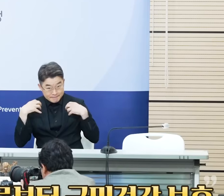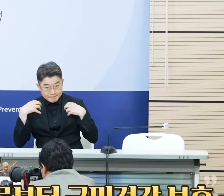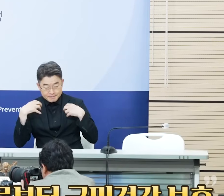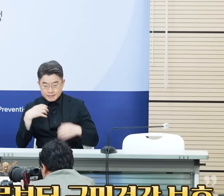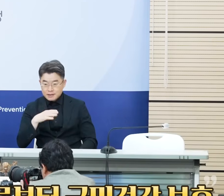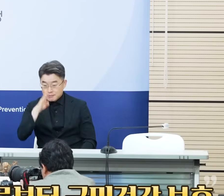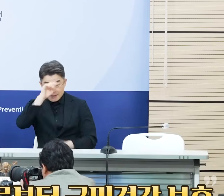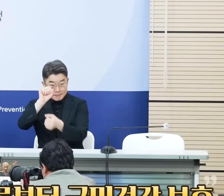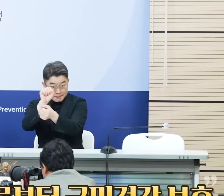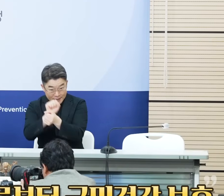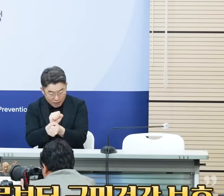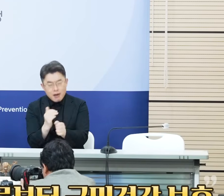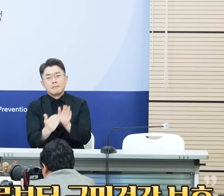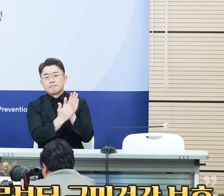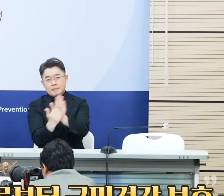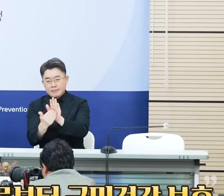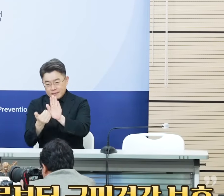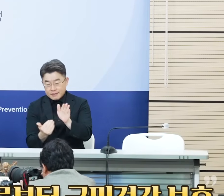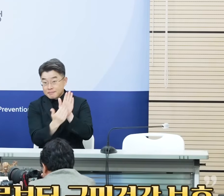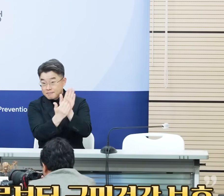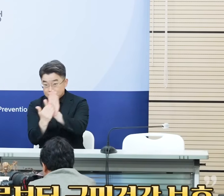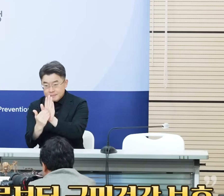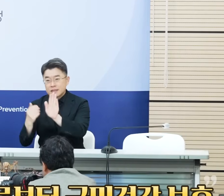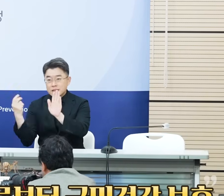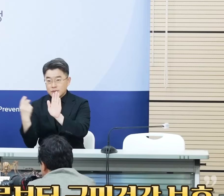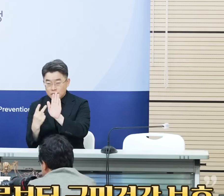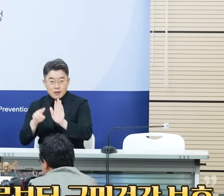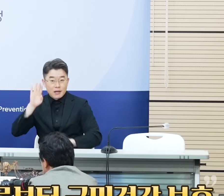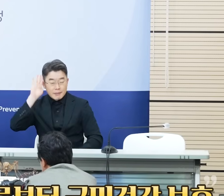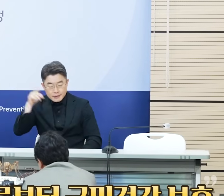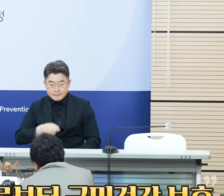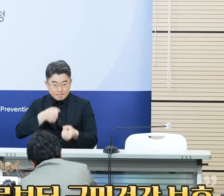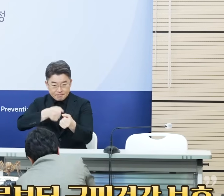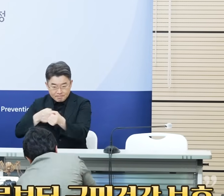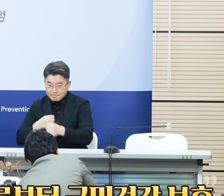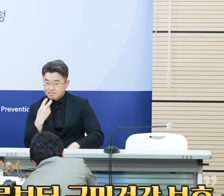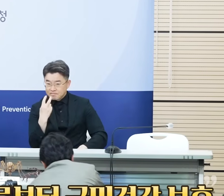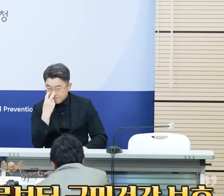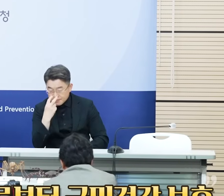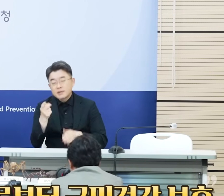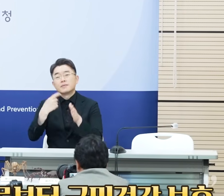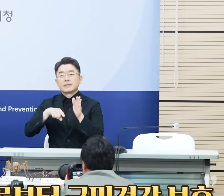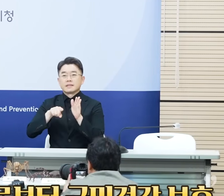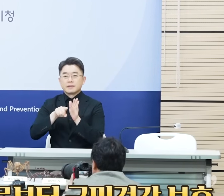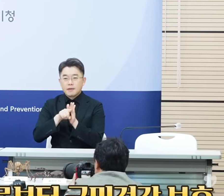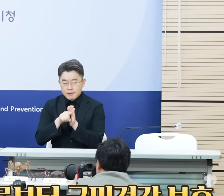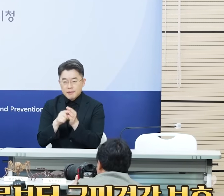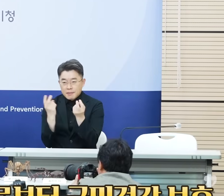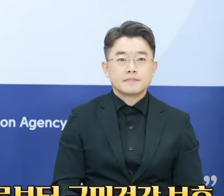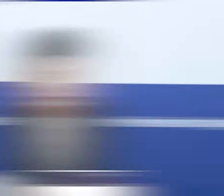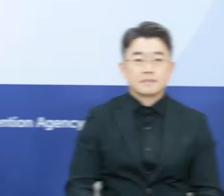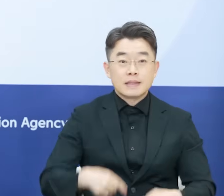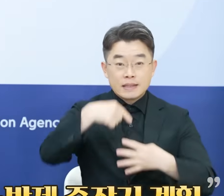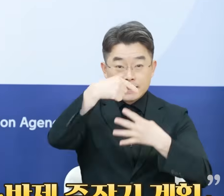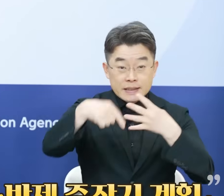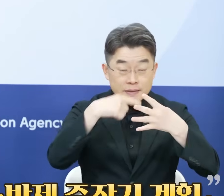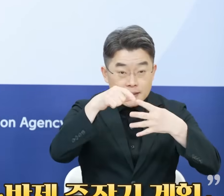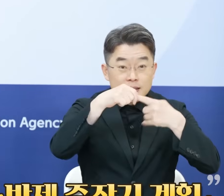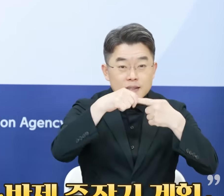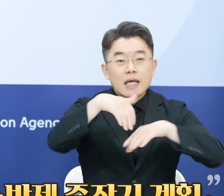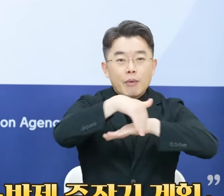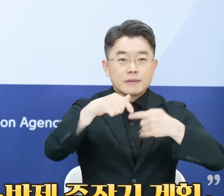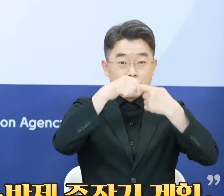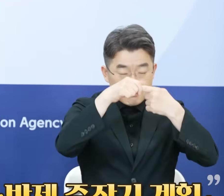감염병 발생을 선제적으로 차단하고 지속 가능한 매개체 감시, 방제 체계를 구축하고자 국가